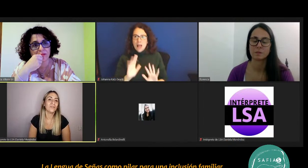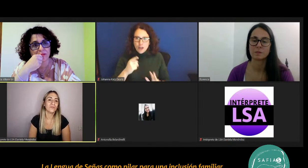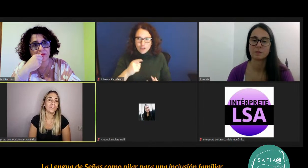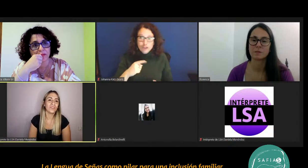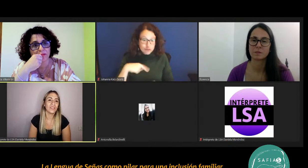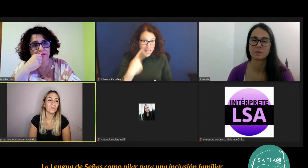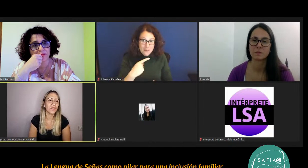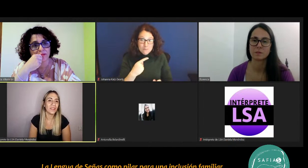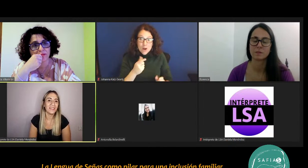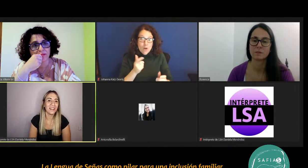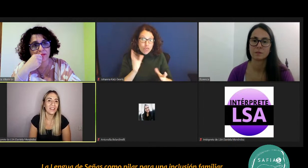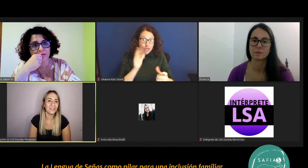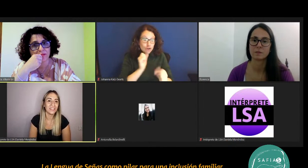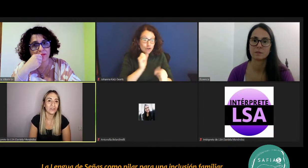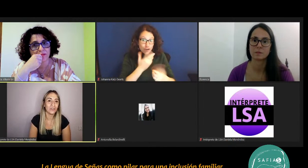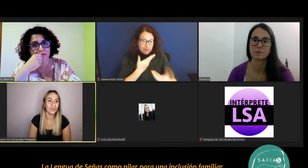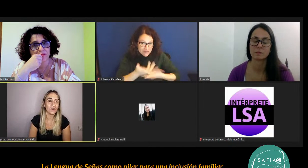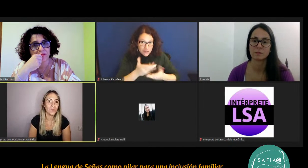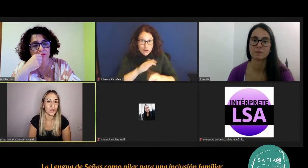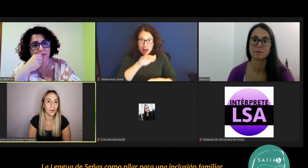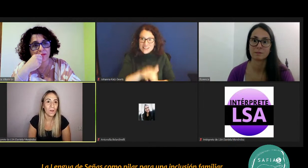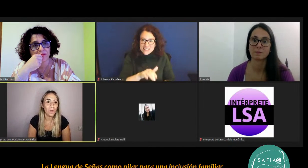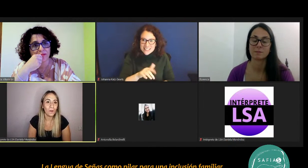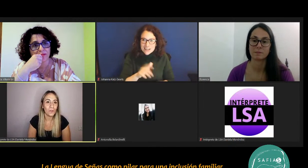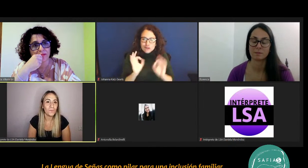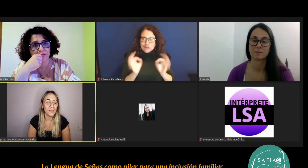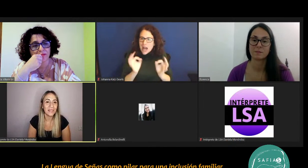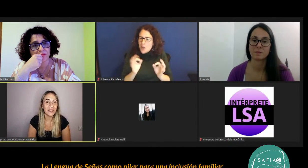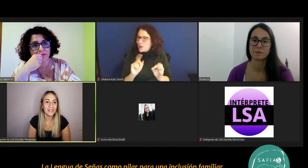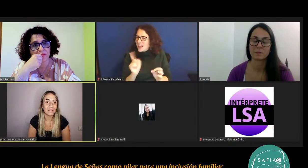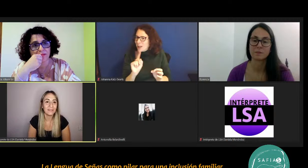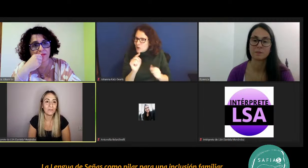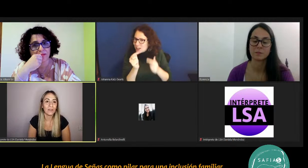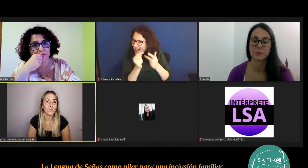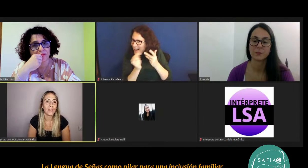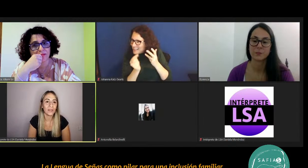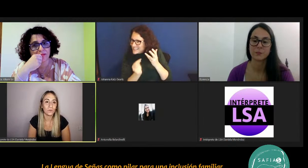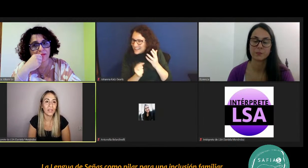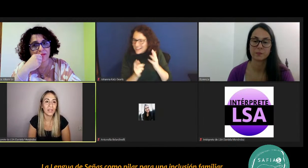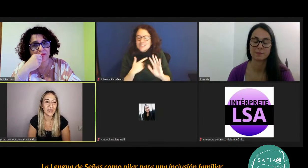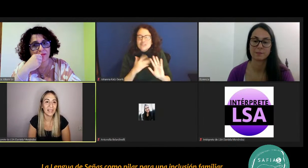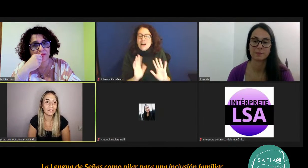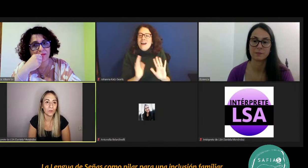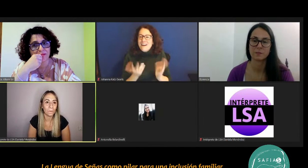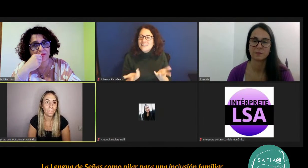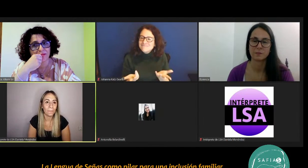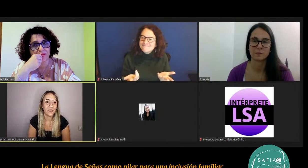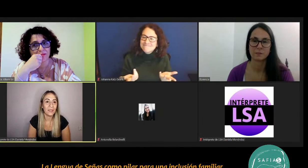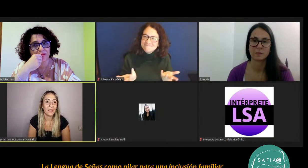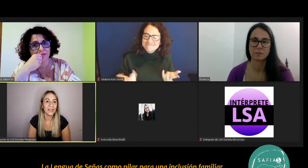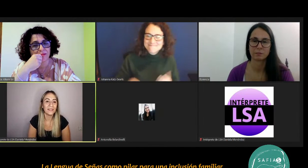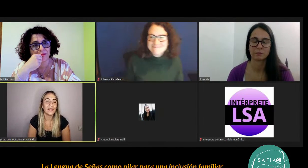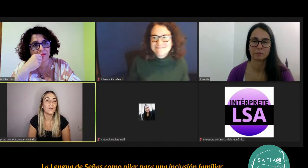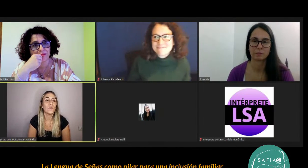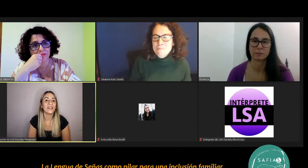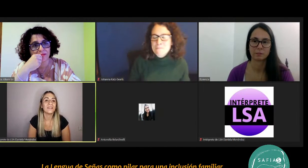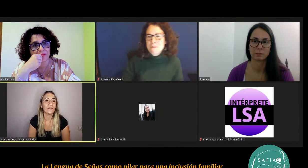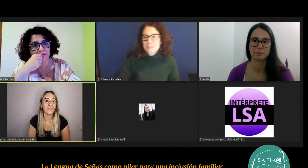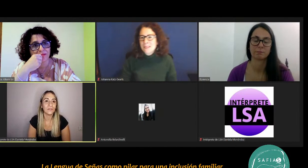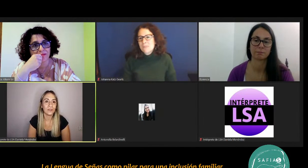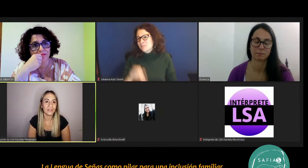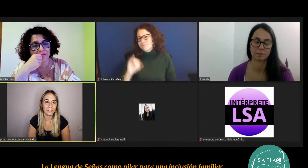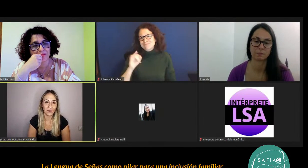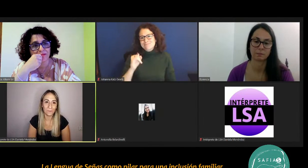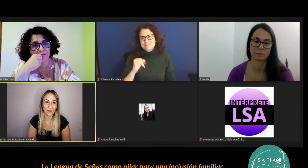a veces los oyentes como dejan de lado a ese chico sordo, pero cuando empiezan a establecer una comunicación, una relación, y empiezan a tener en cuenta